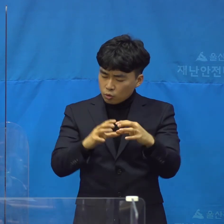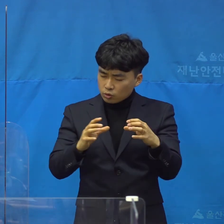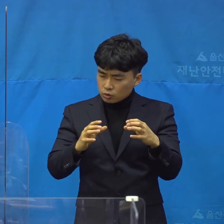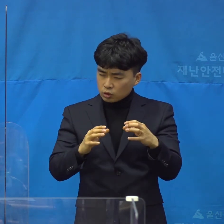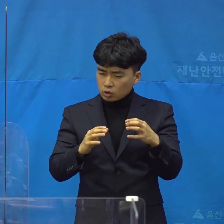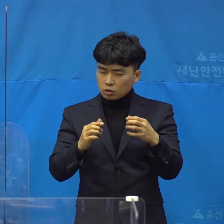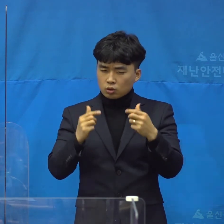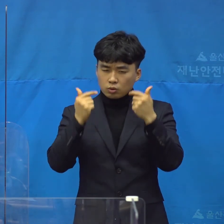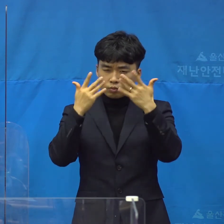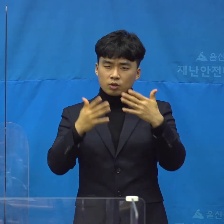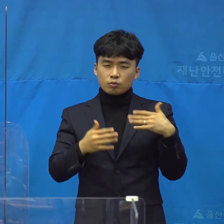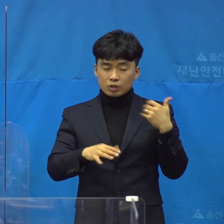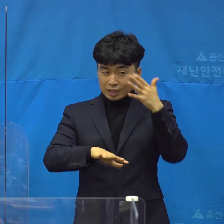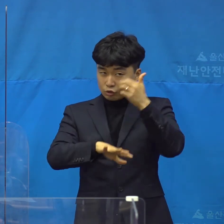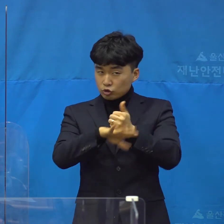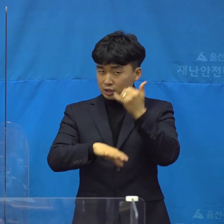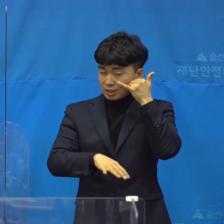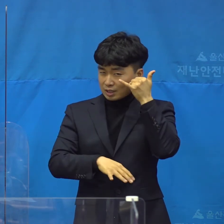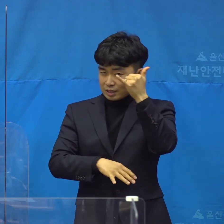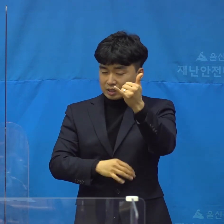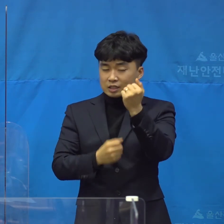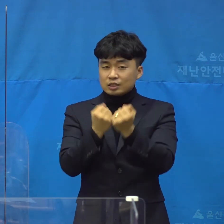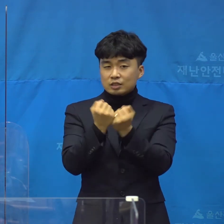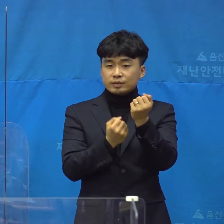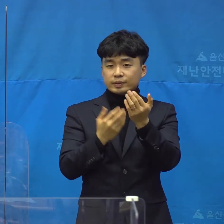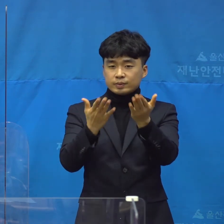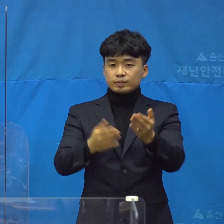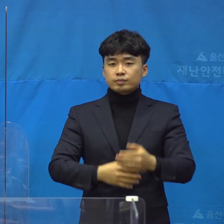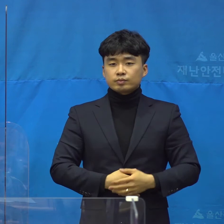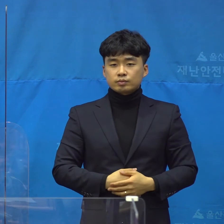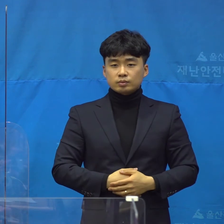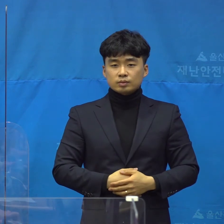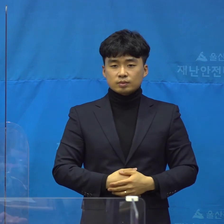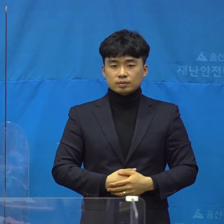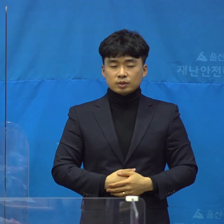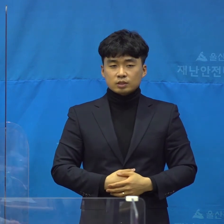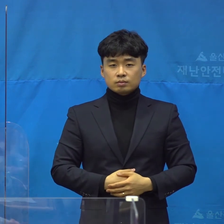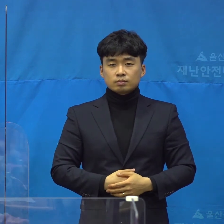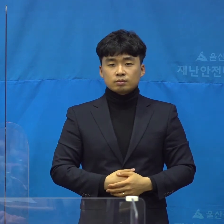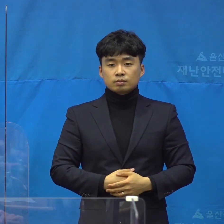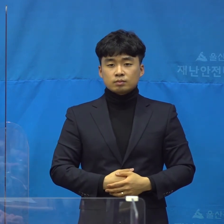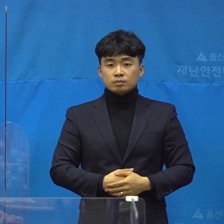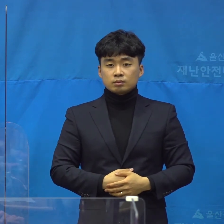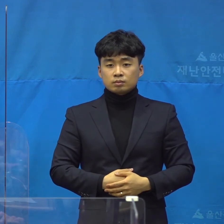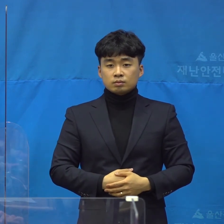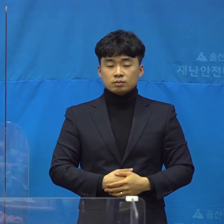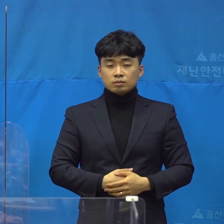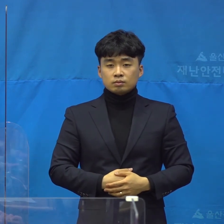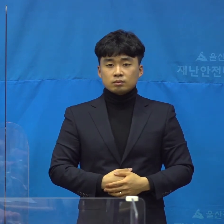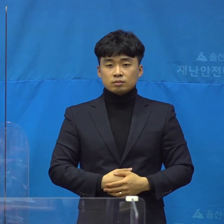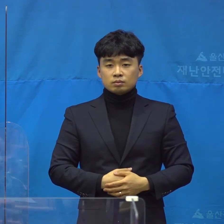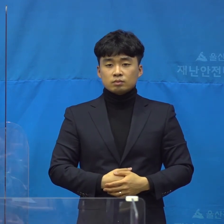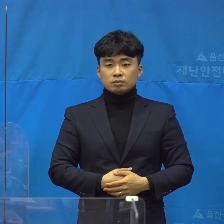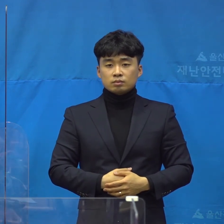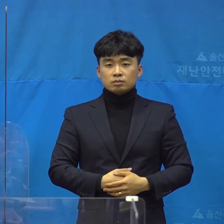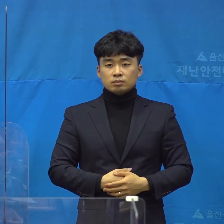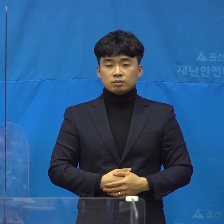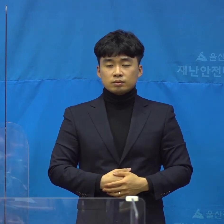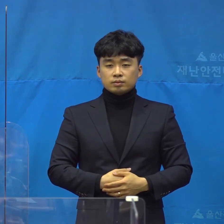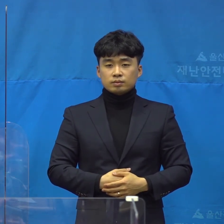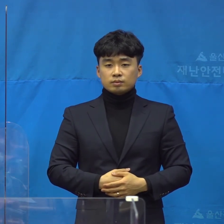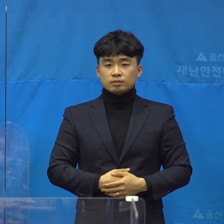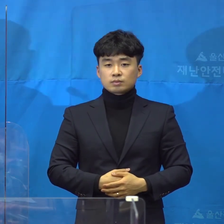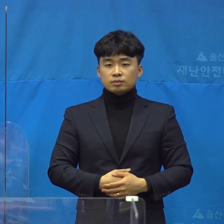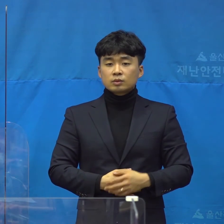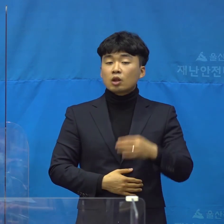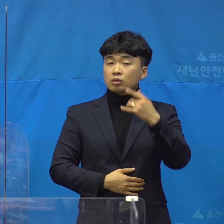그거는 지금 나중에 전화로 알려드리겠습니다. 네네. 왜냐하면은 지금 그 이 어머니 그 문제 같이